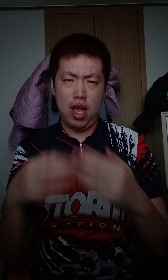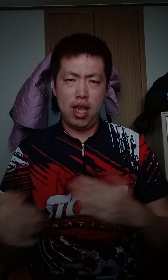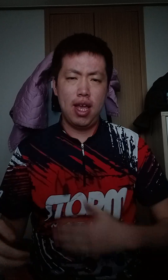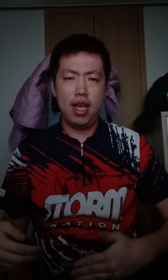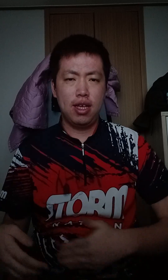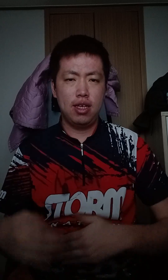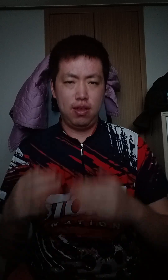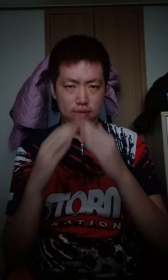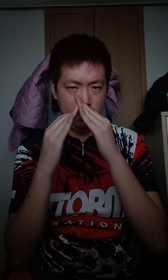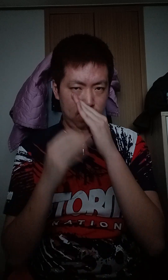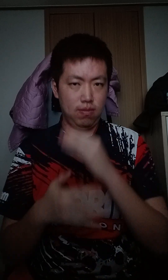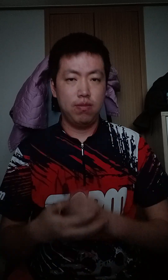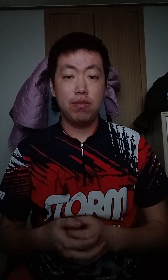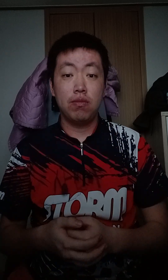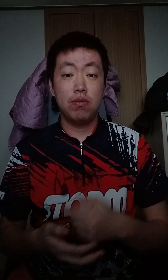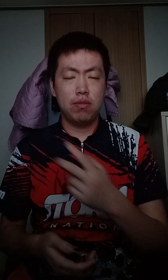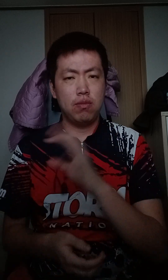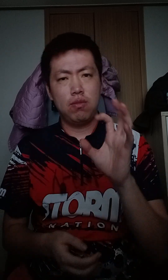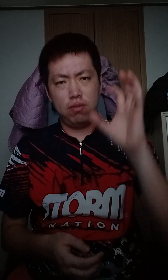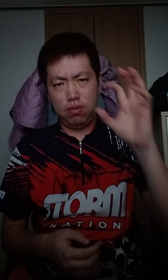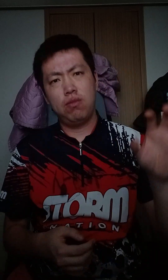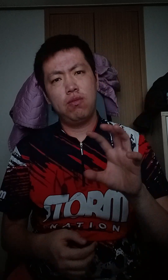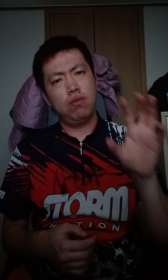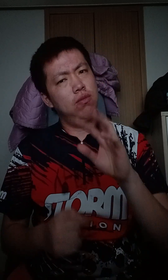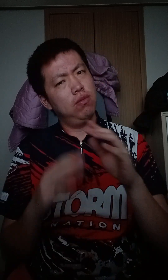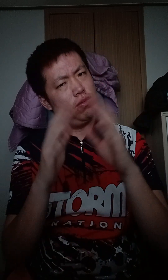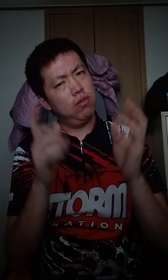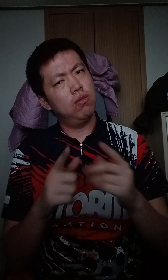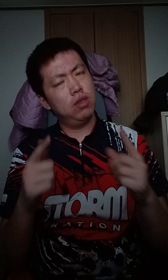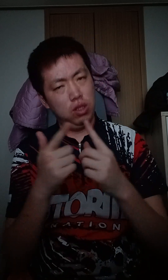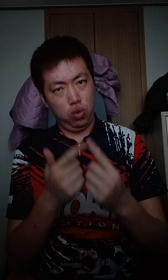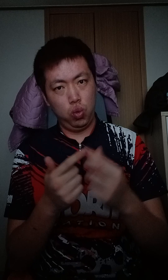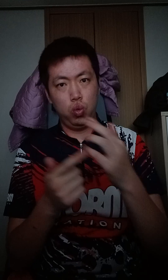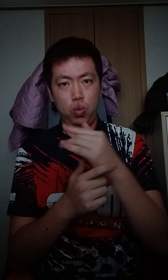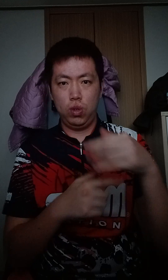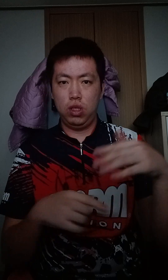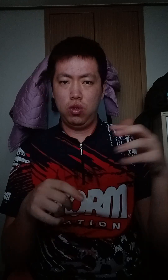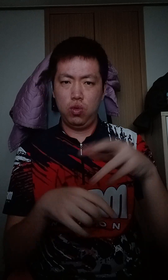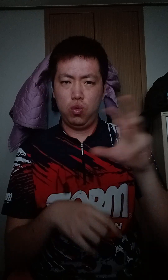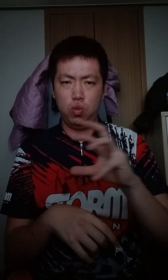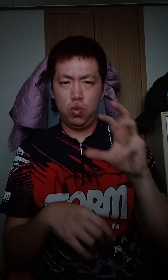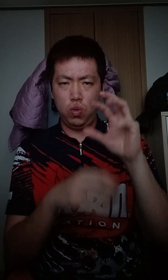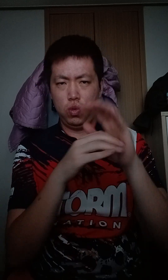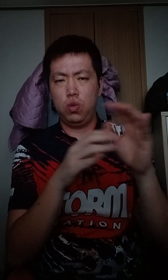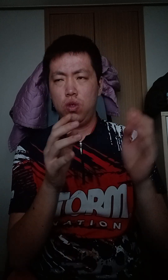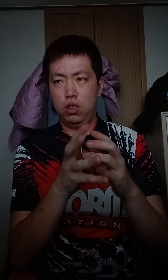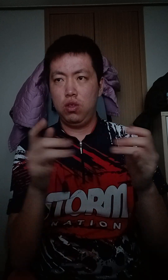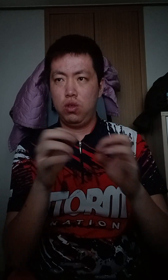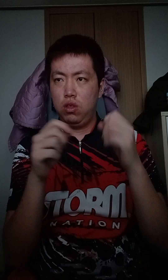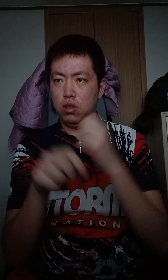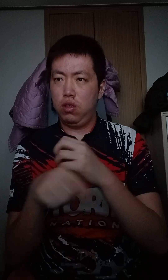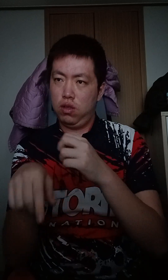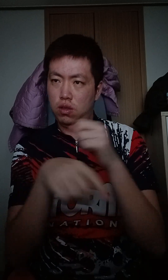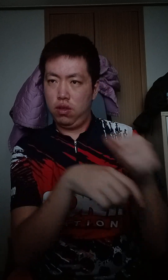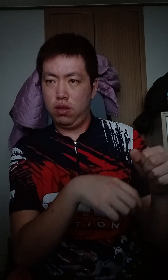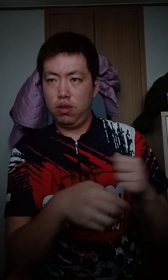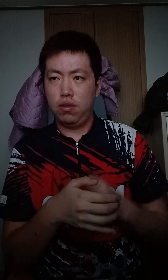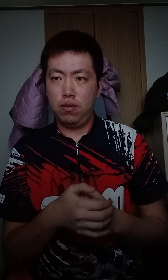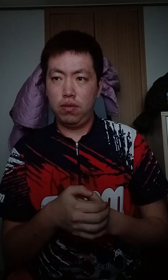있습니다. 한국도로공사가 관리하는 모든 고속도로 휴게소에 장애인 화장실을 고쳐서 만든 건데 이